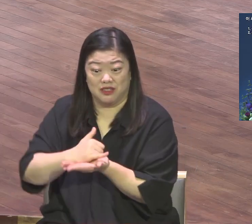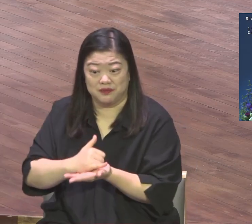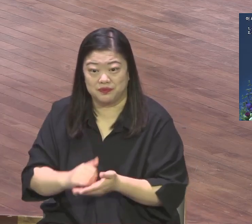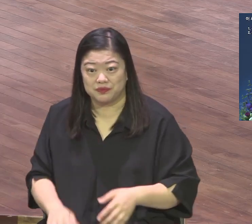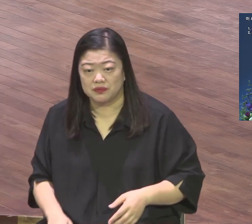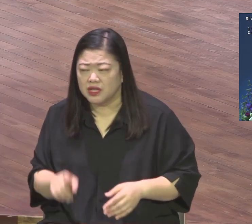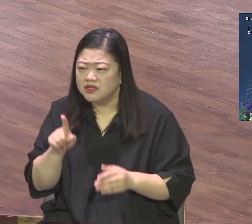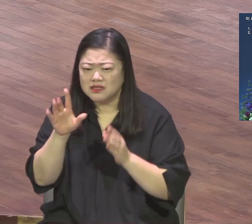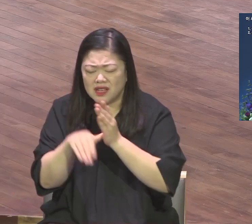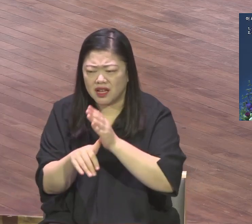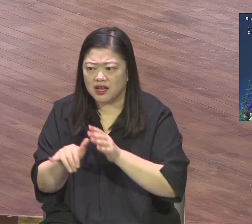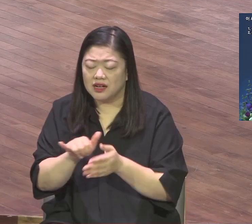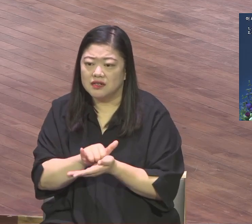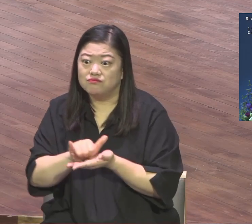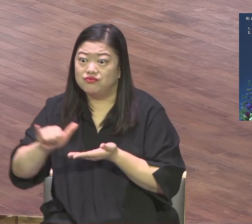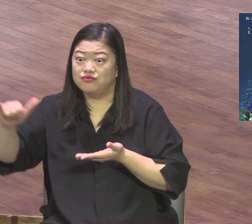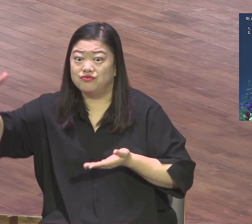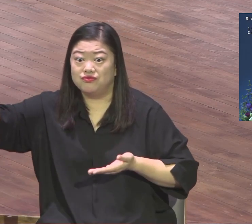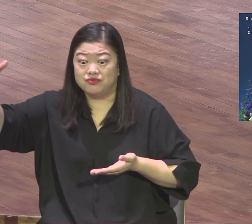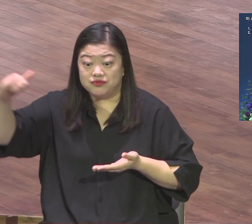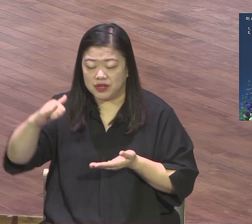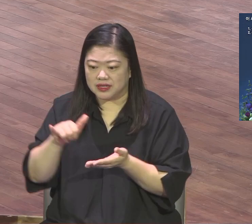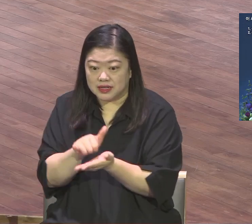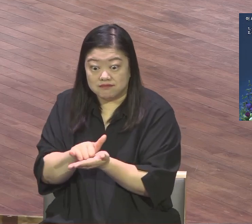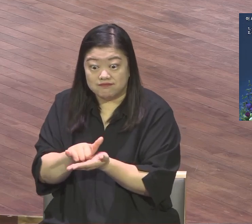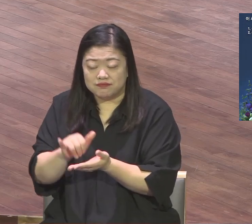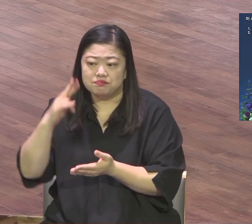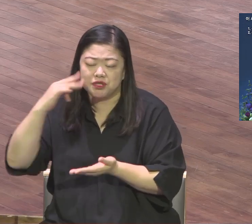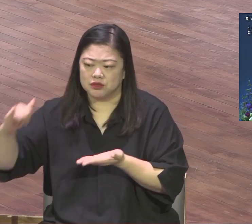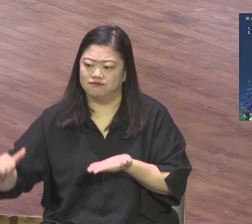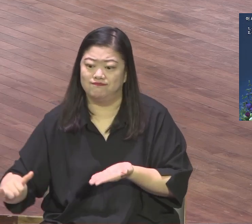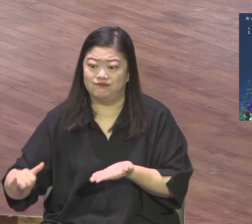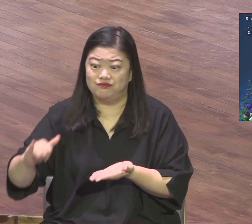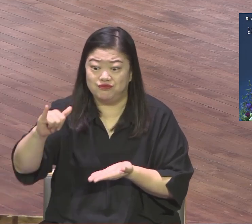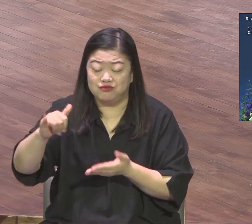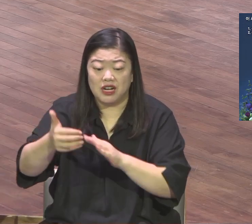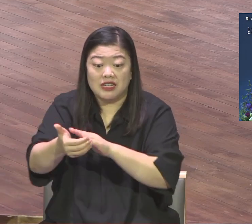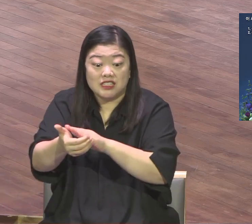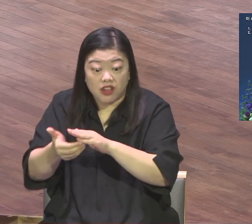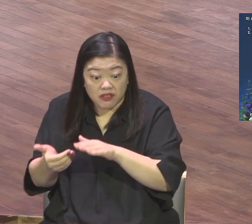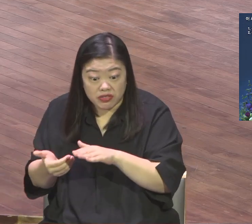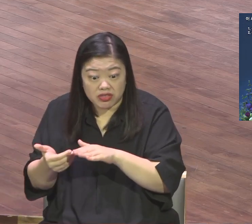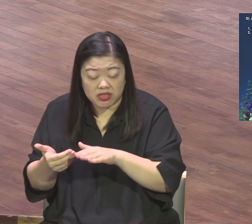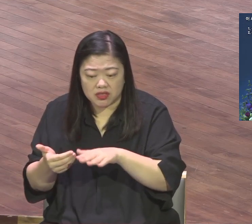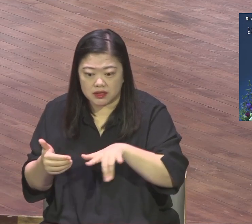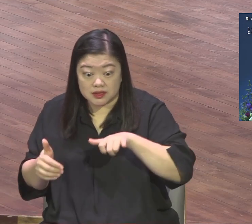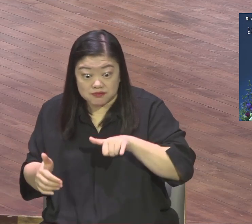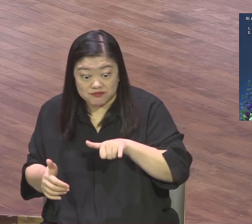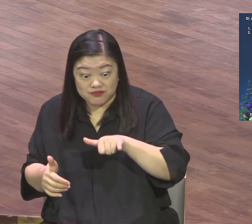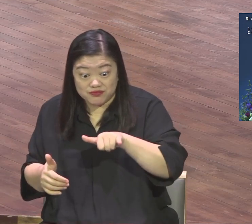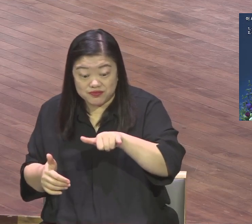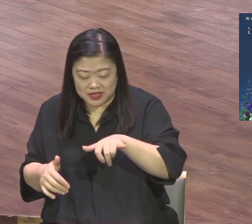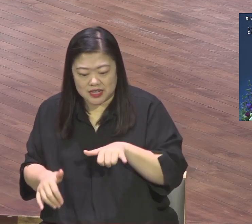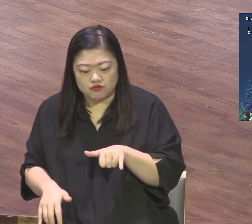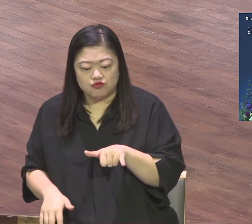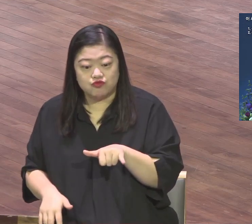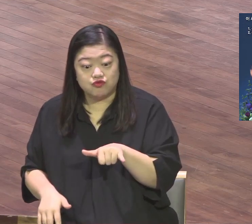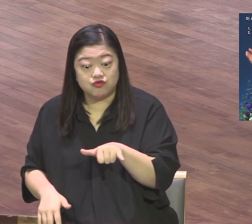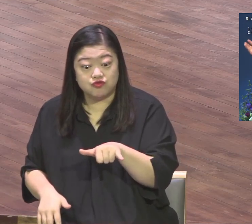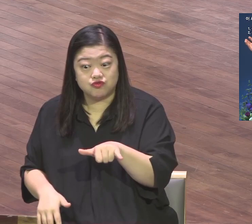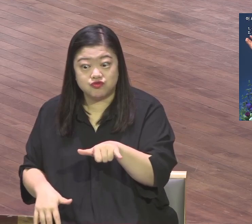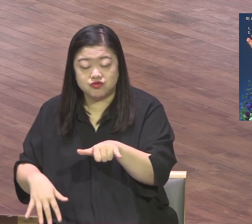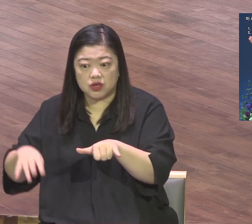이래가지고 3시간 기다렸는데 또 고장 나가 7시간 비행기 안에 같이 있다가 떴는데 그것도 오다가 또 기름 모자란 데가